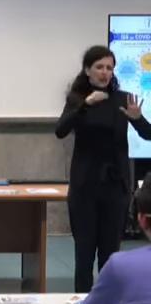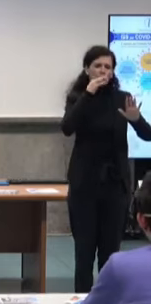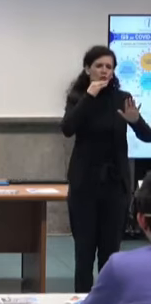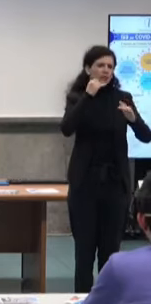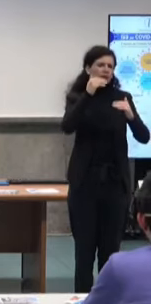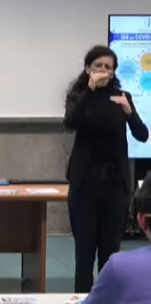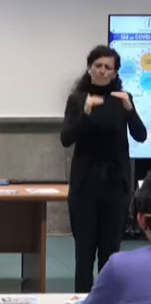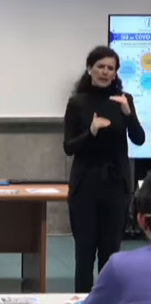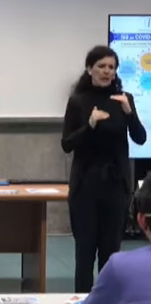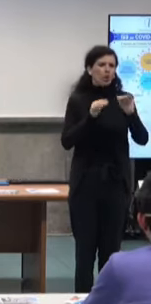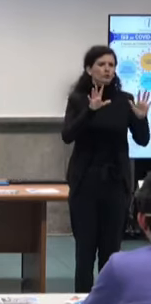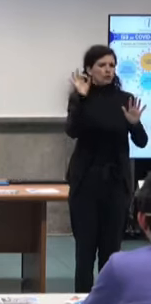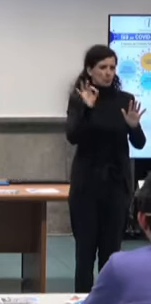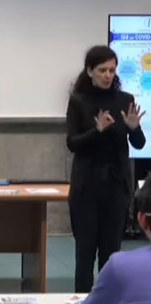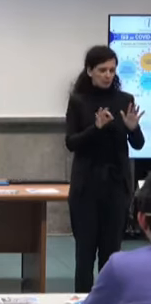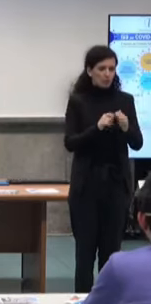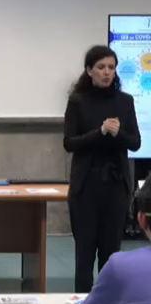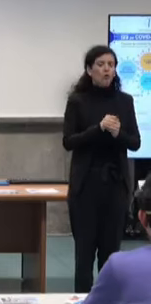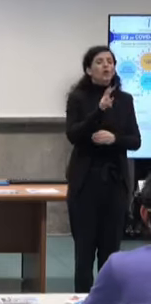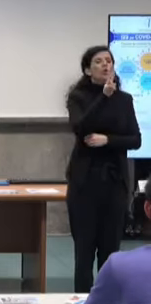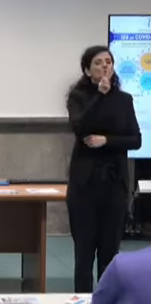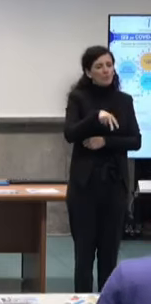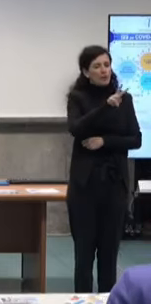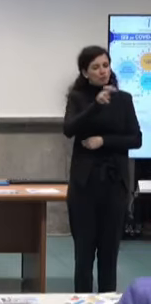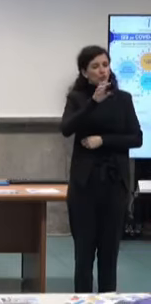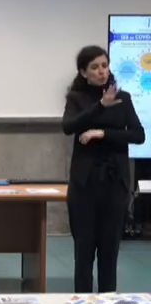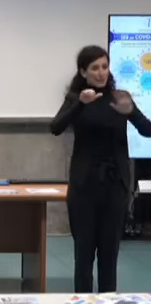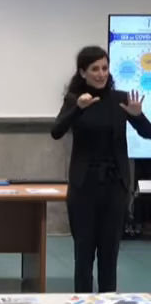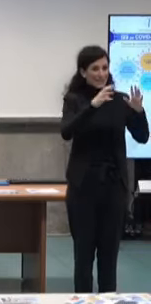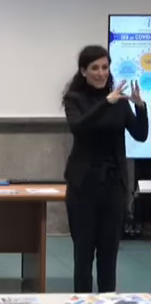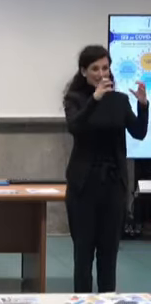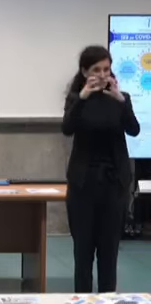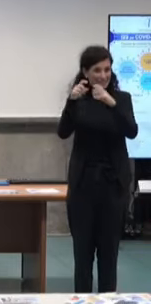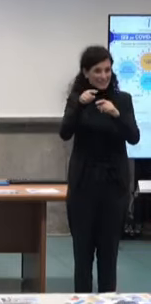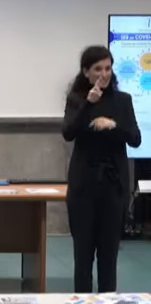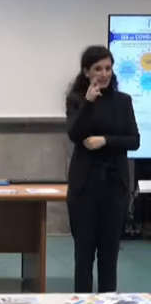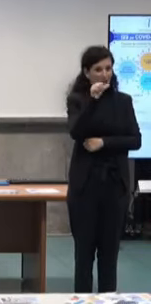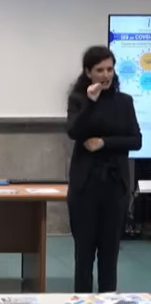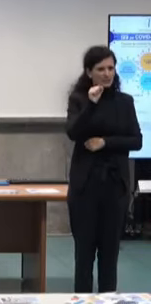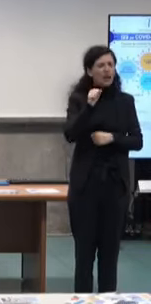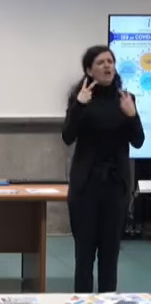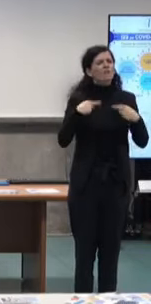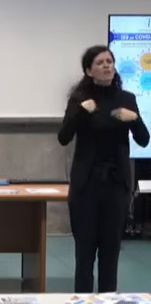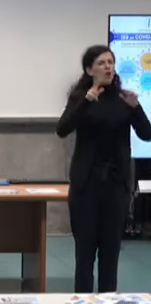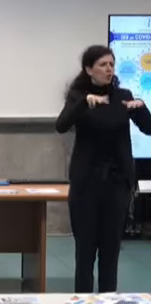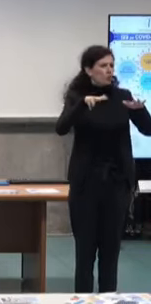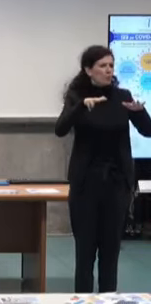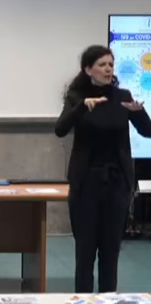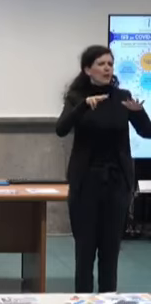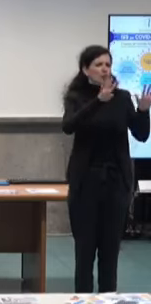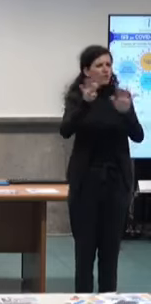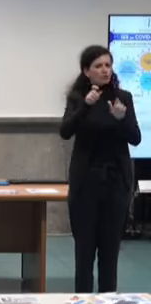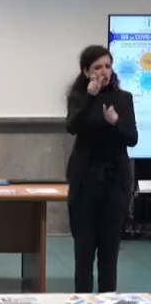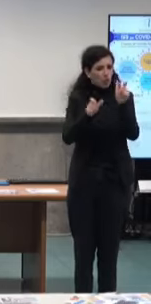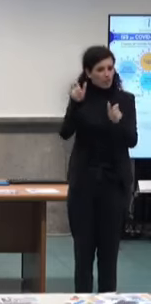totale in queste 2.256 residenze vivono circa 18 mila 900 persone e